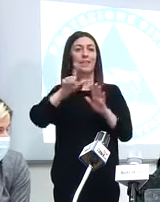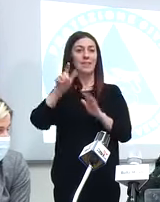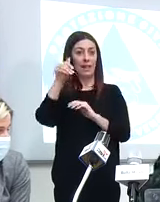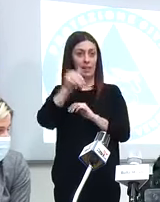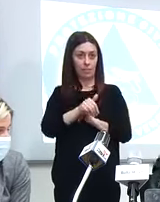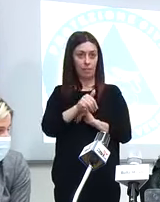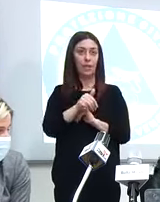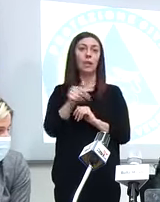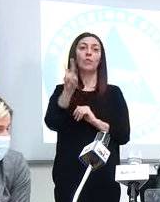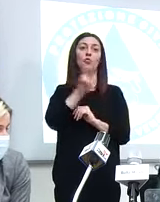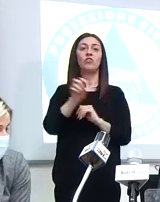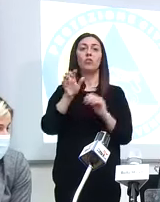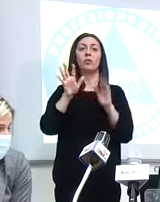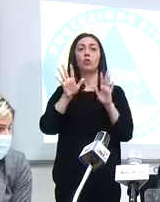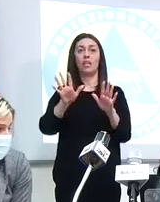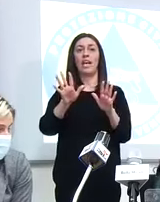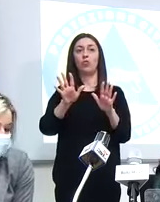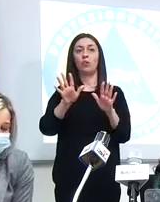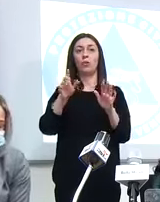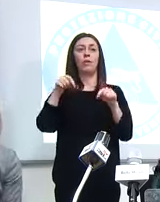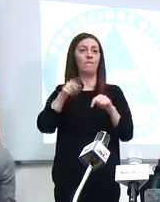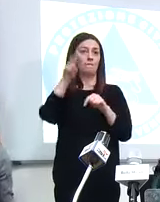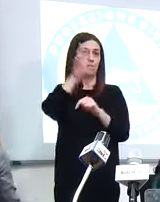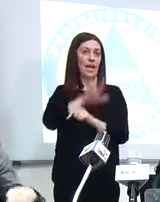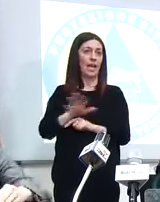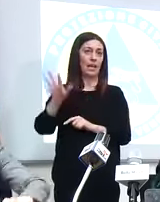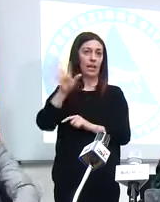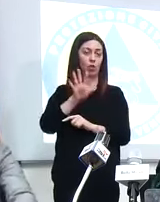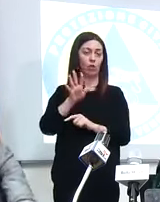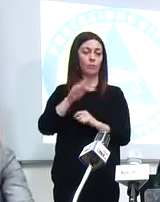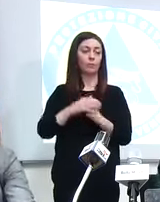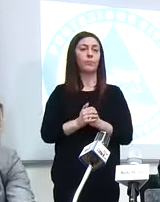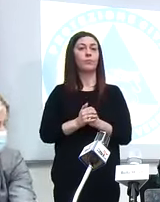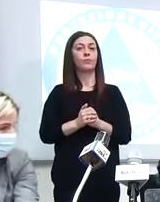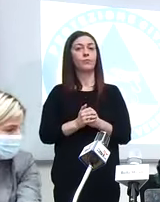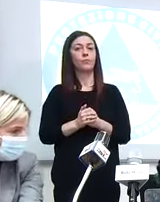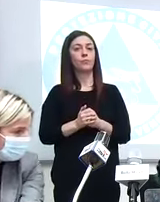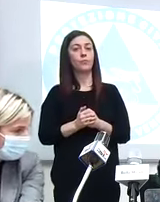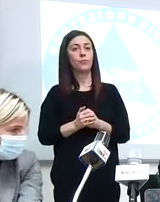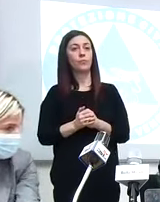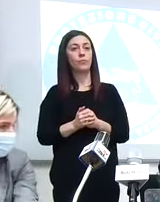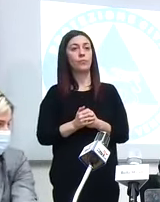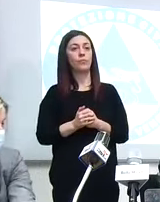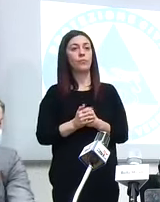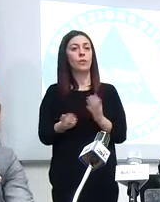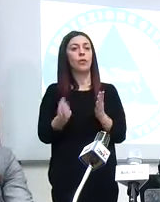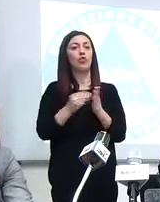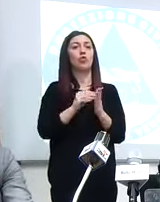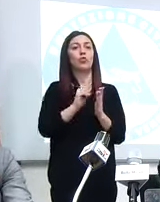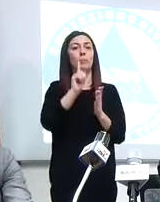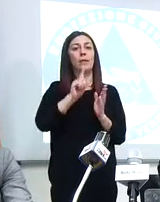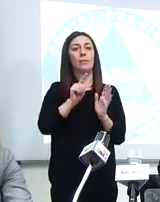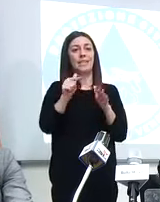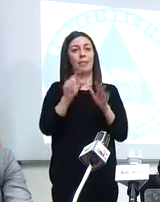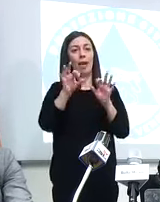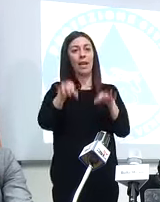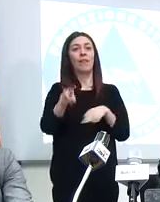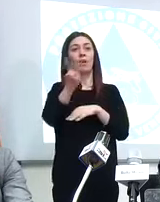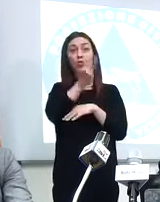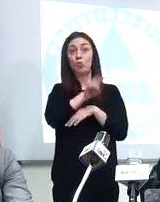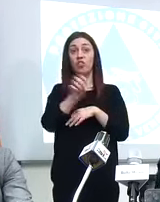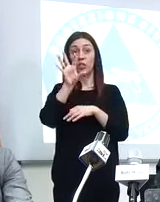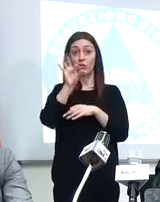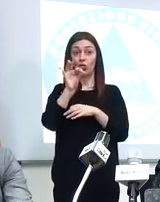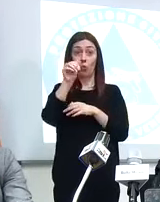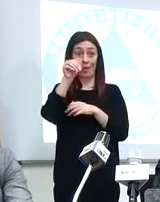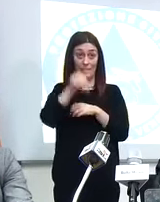197.210. Per il Veneto. Comprese poi quelle della prima settimana, arriviamo ai 250.000 di cui